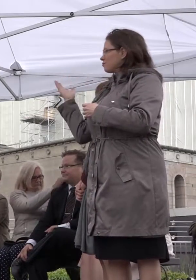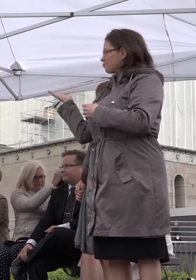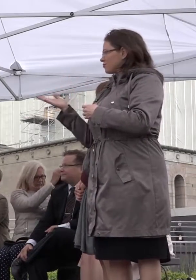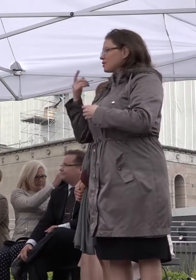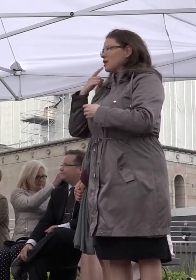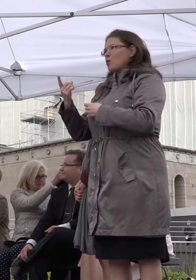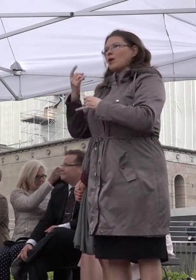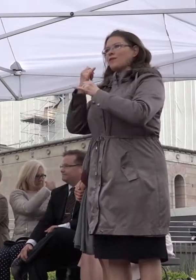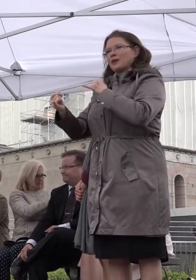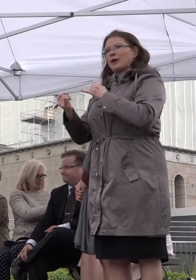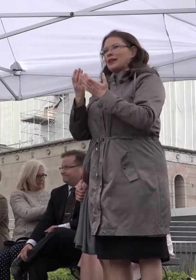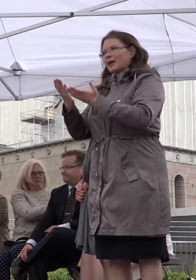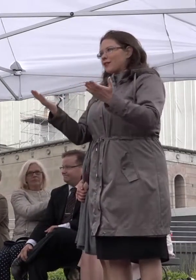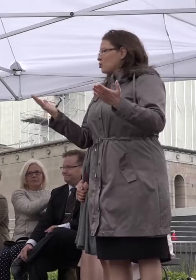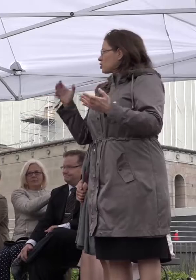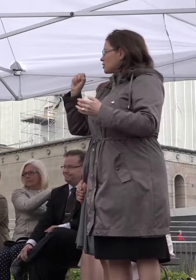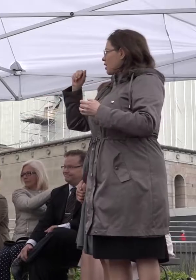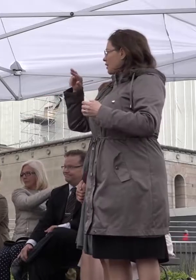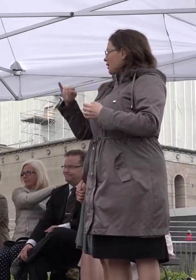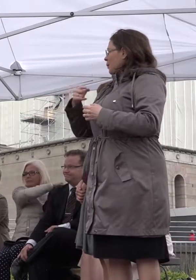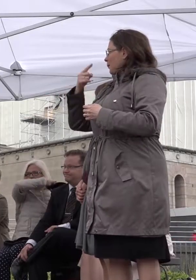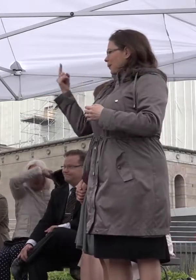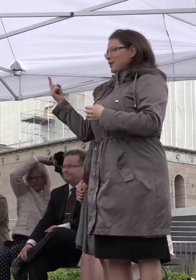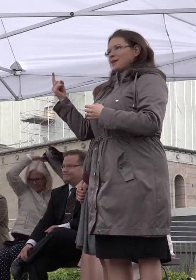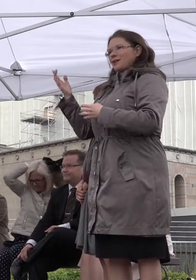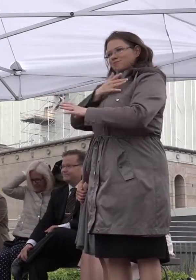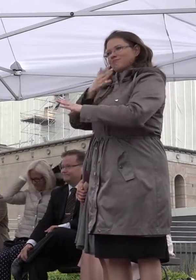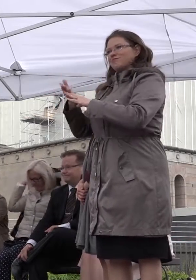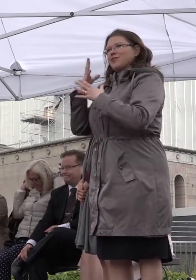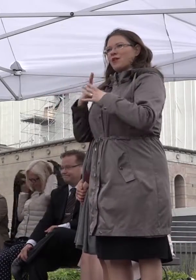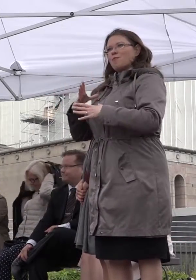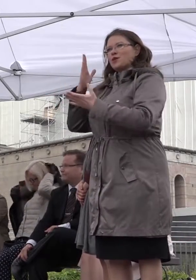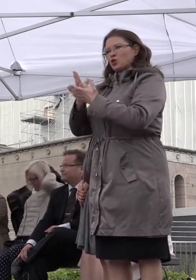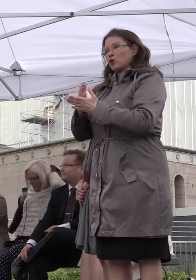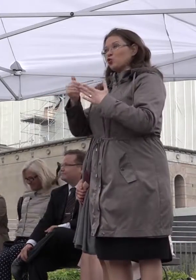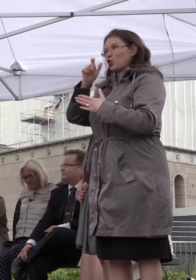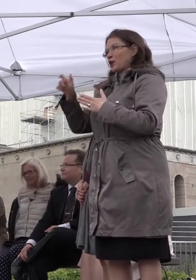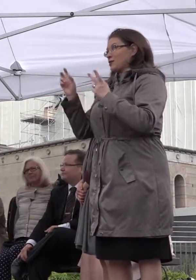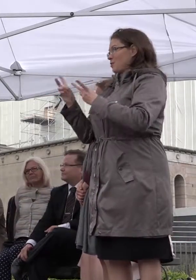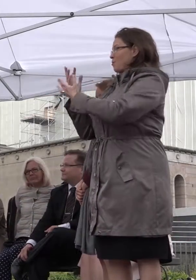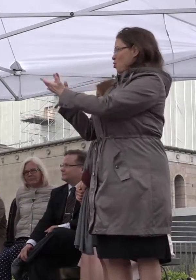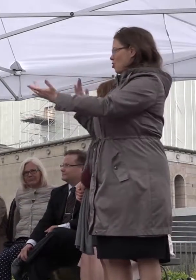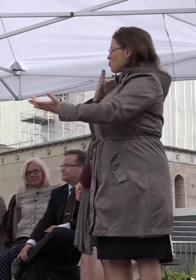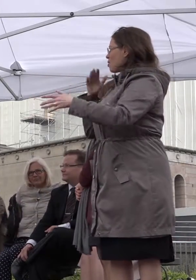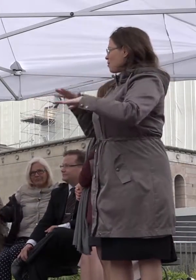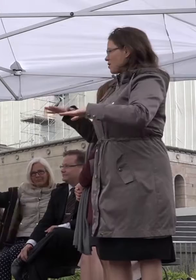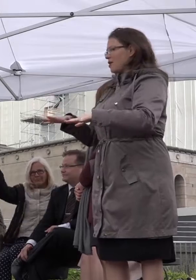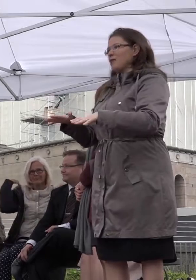viimeinen tervehdys. Sari on pitkän linjan vammaisten oikeuksien työntekijä, niin kuin niin monet, jotka täällä tänään ovat.